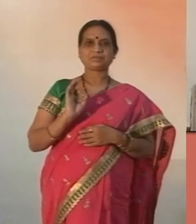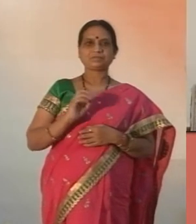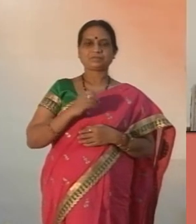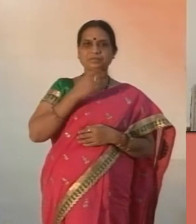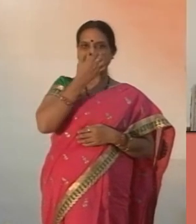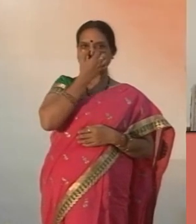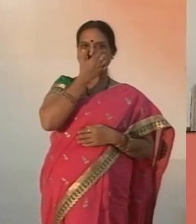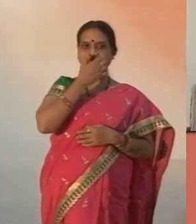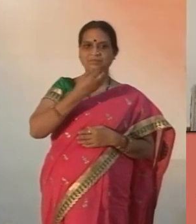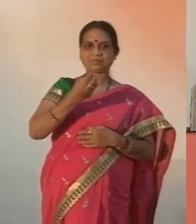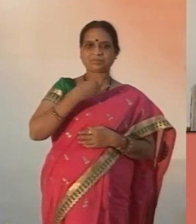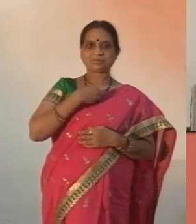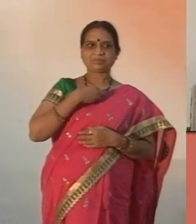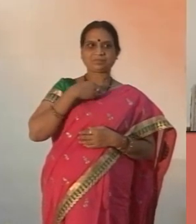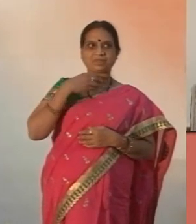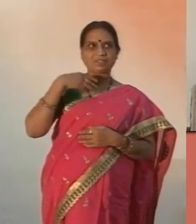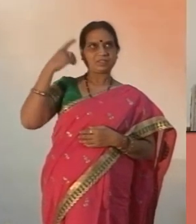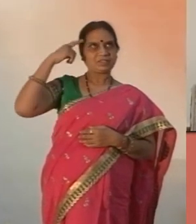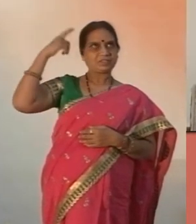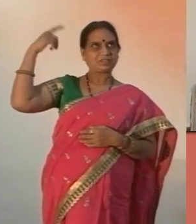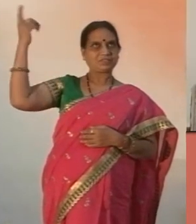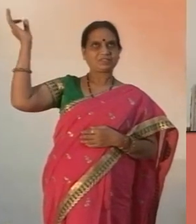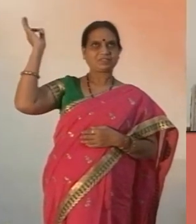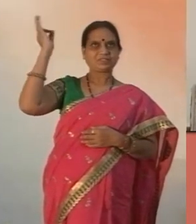मन में अच्छे विचार लाने चाहिए